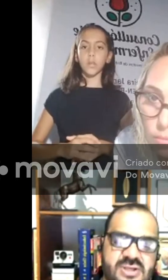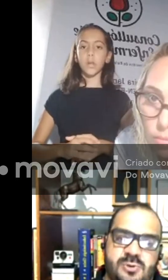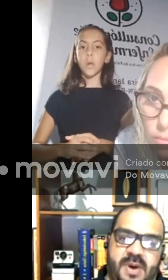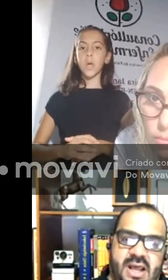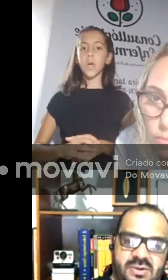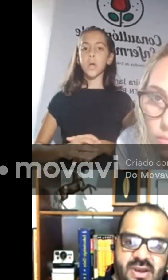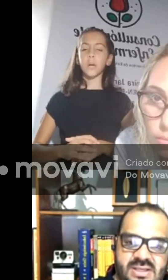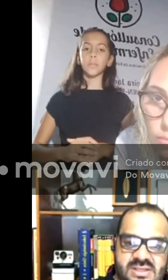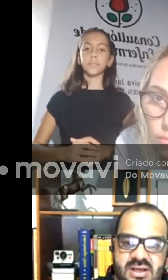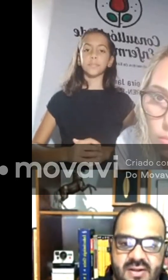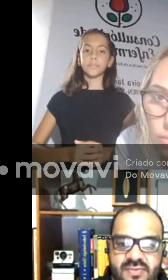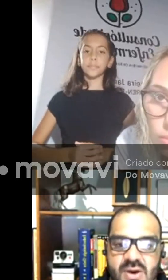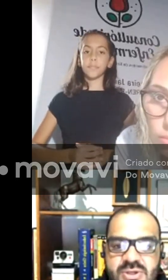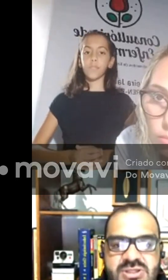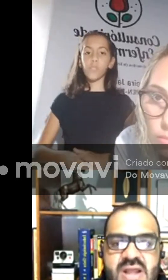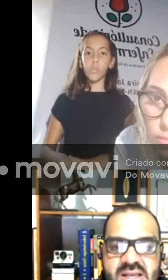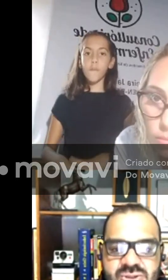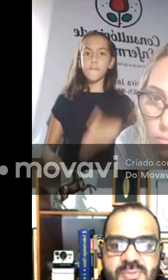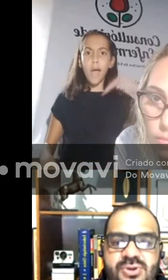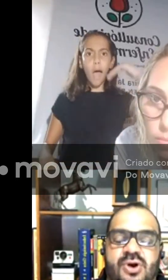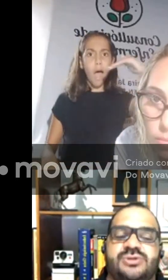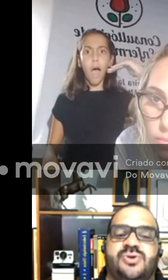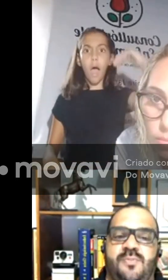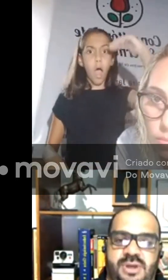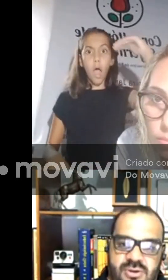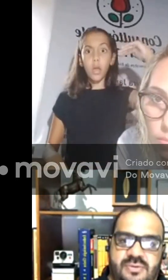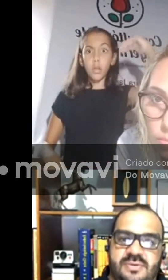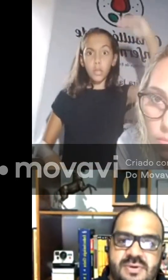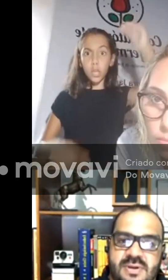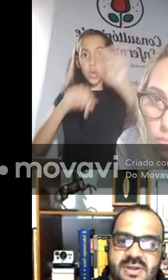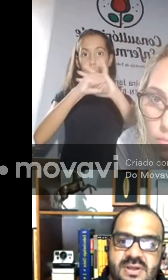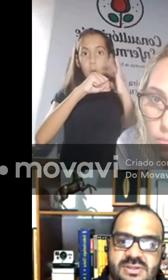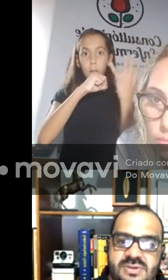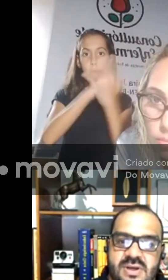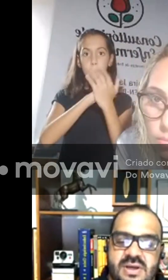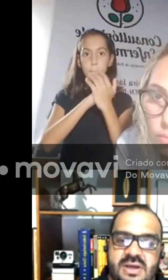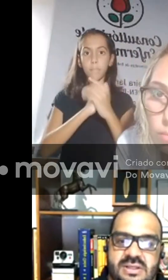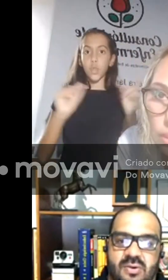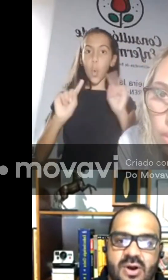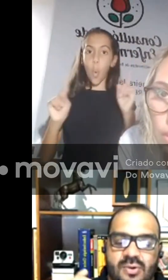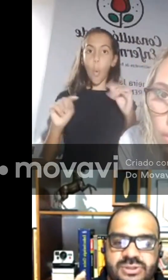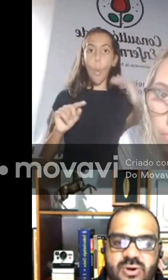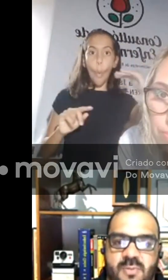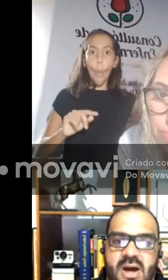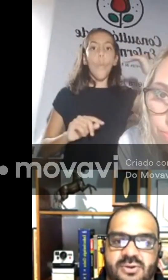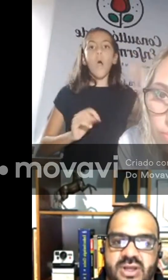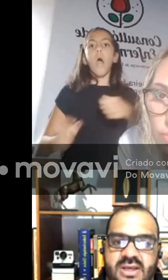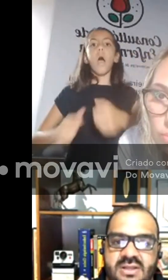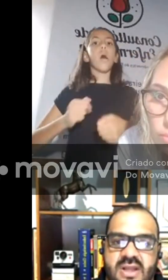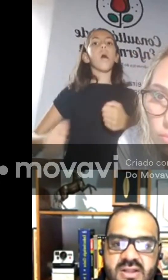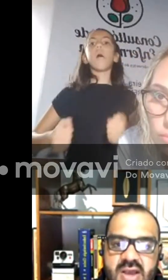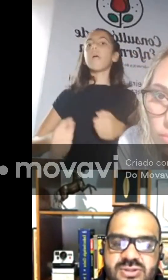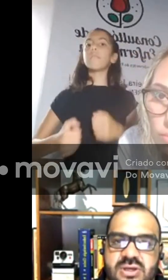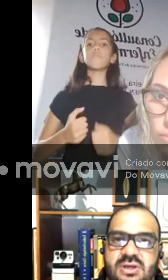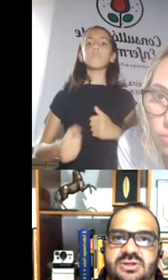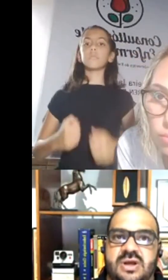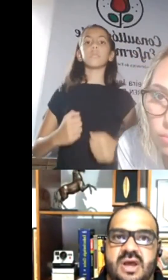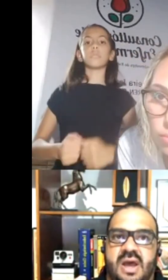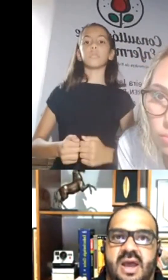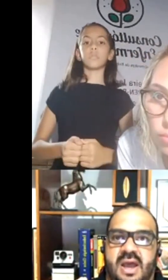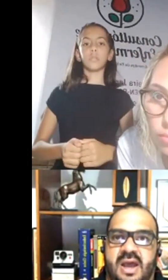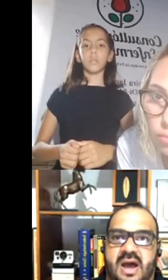quem vai superar a doença, não está sob nosso domínio. Isso. Então, o sim, ser humano tem que entender o